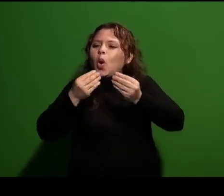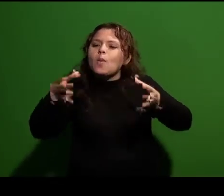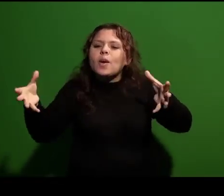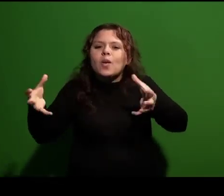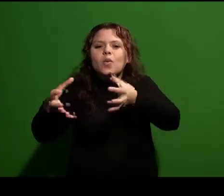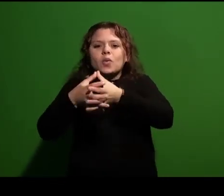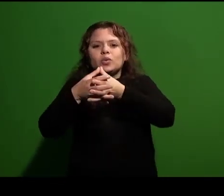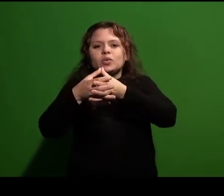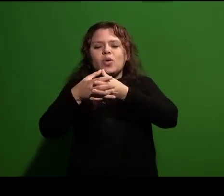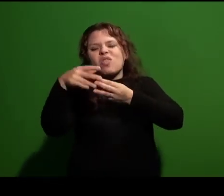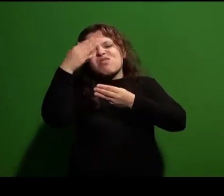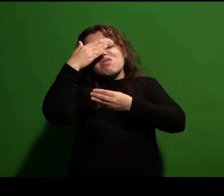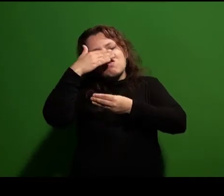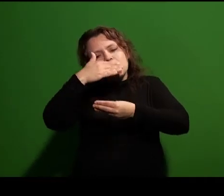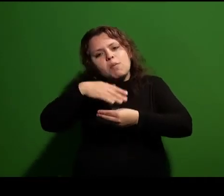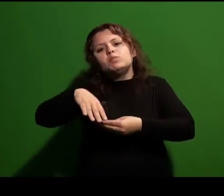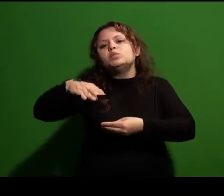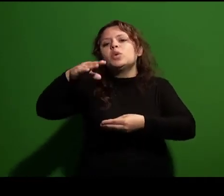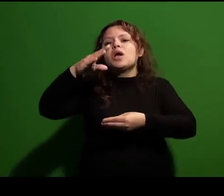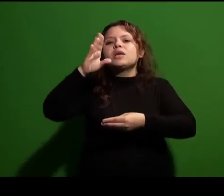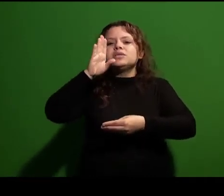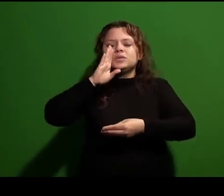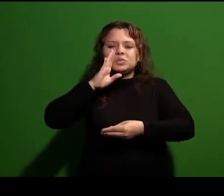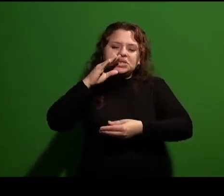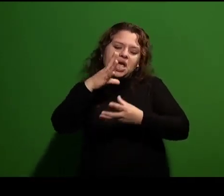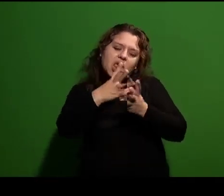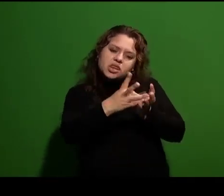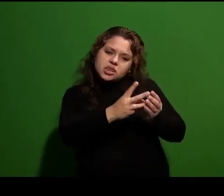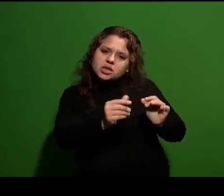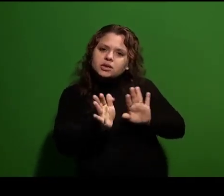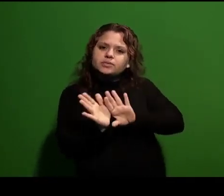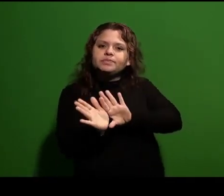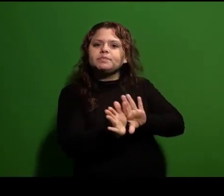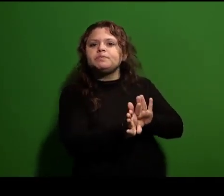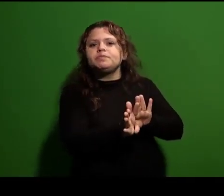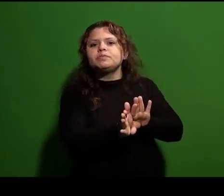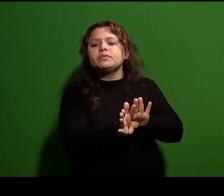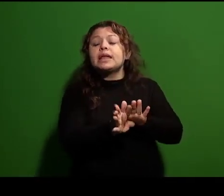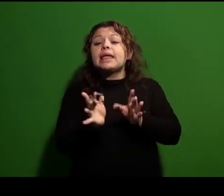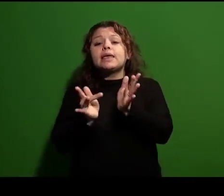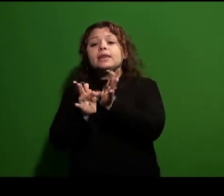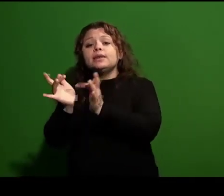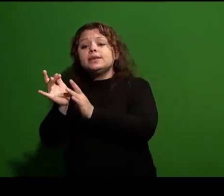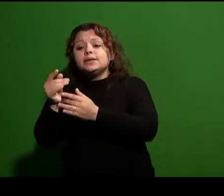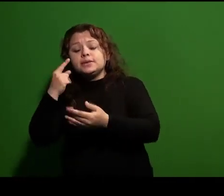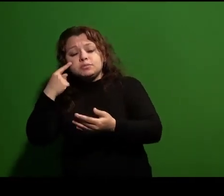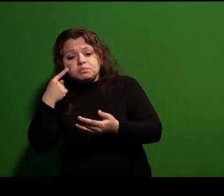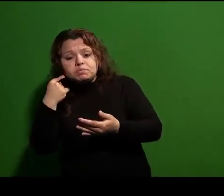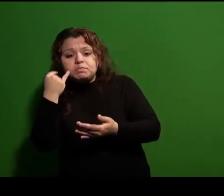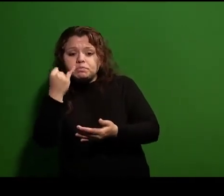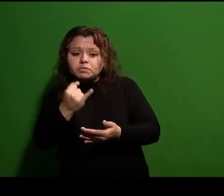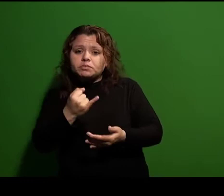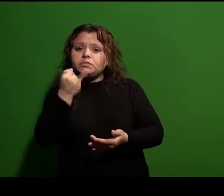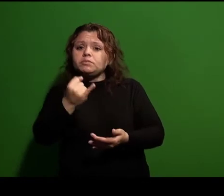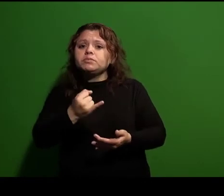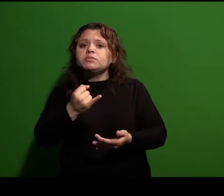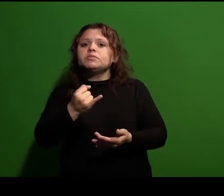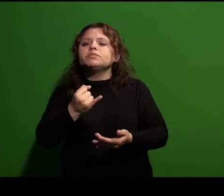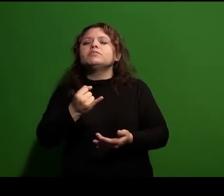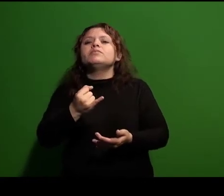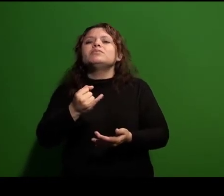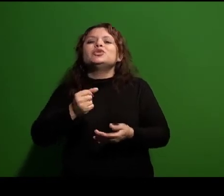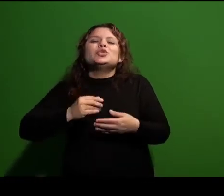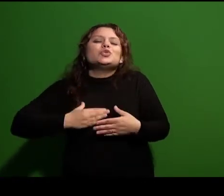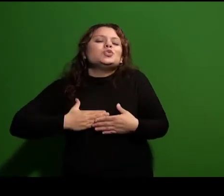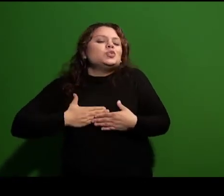gozo una vez que la larga tragedia del pecado termine. Cristo usa su mayor motivación para su pueblo indiferente